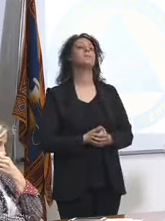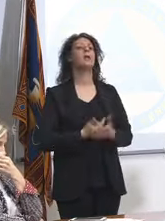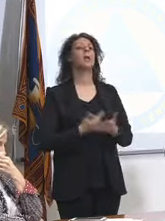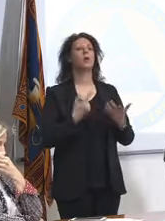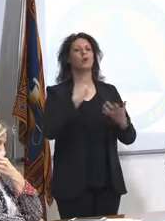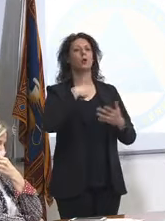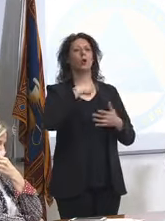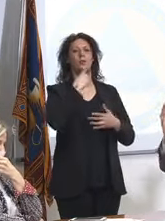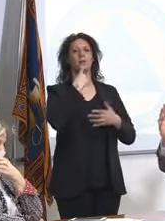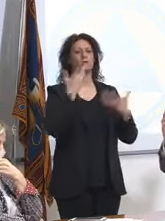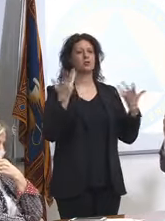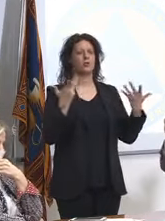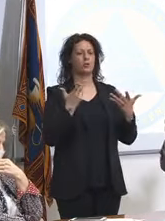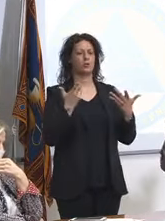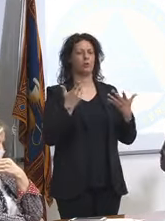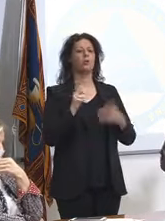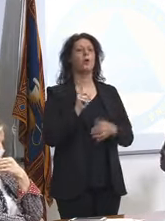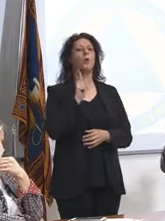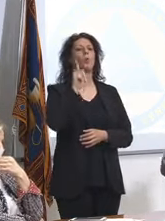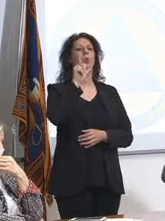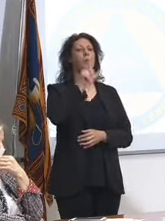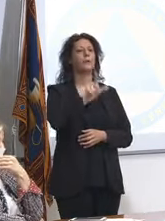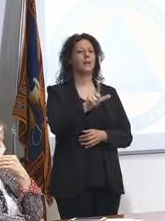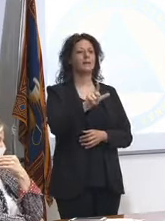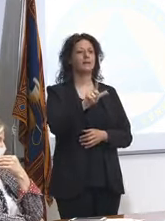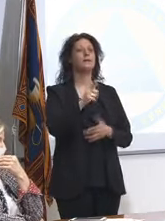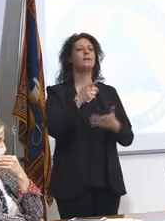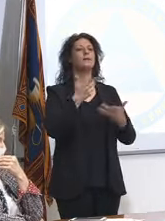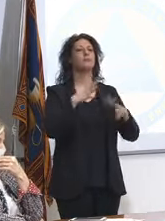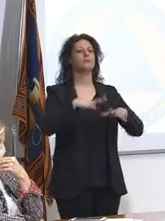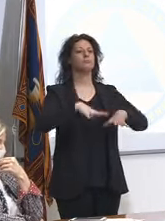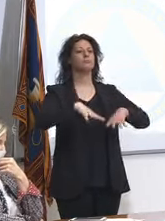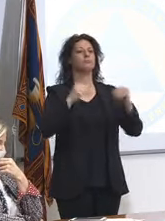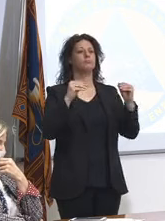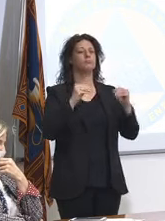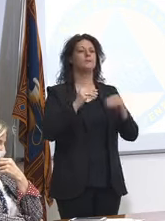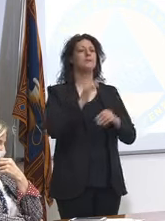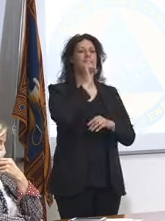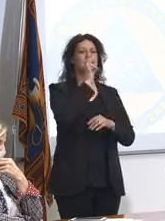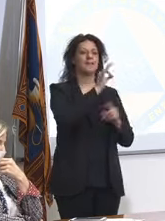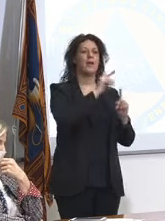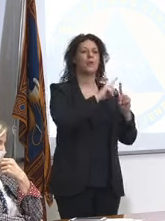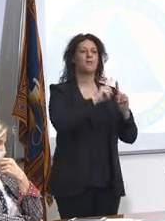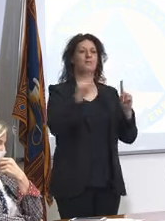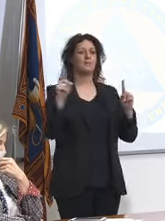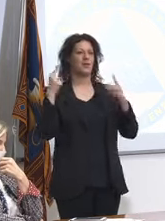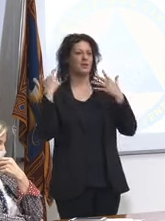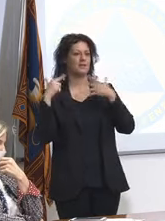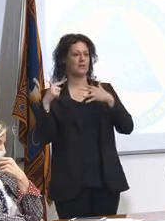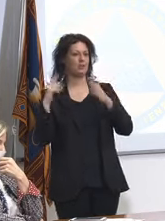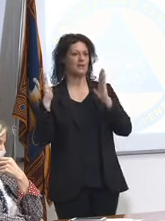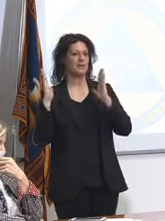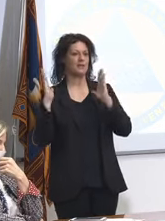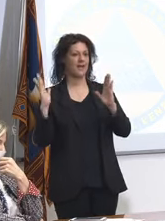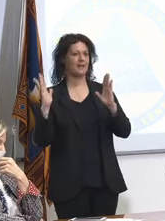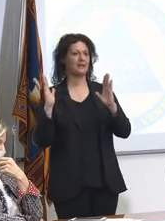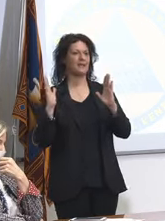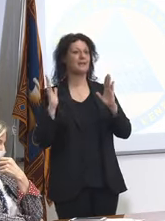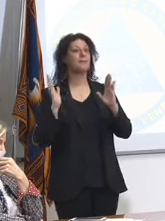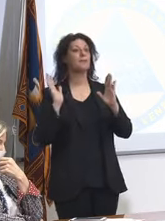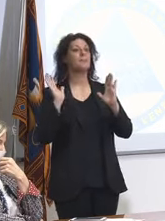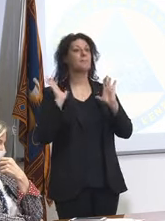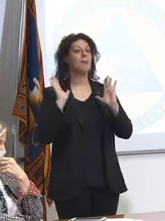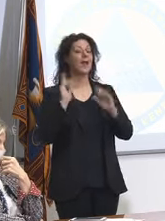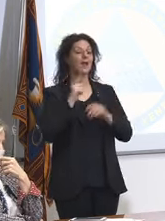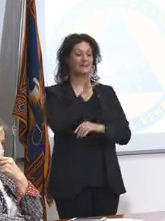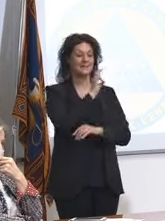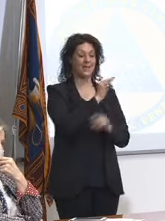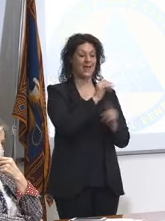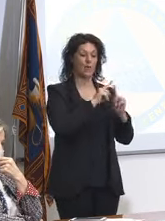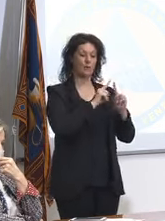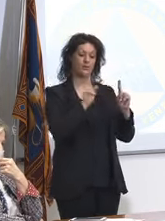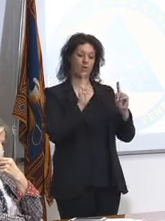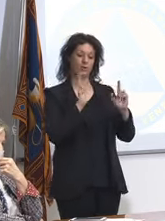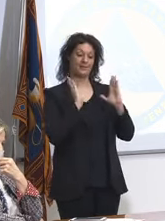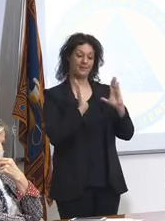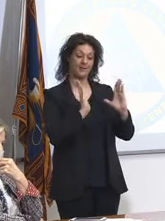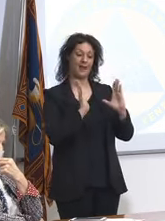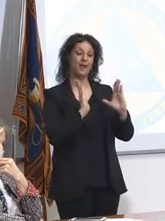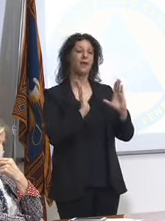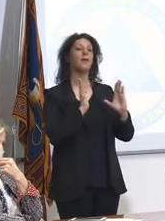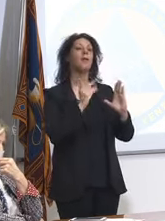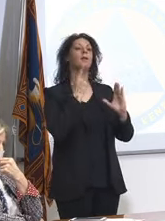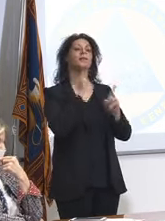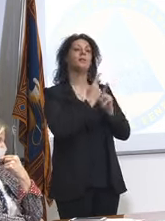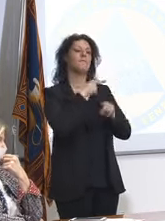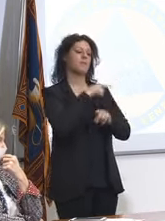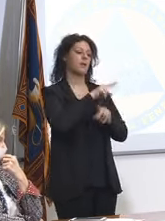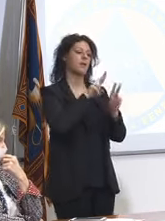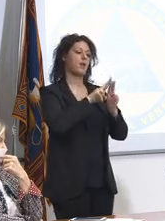lunedì 0-17, sapendo che il 0-3 in settimana deve essere validato a livello